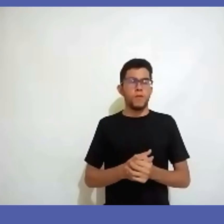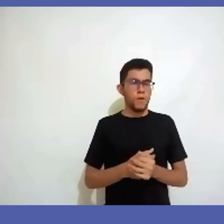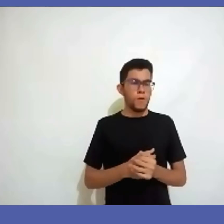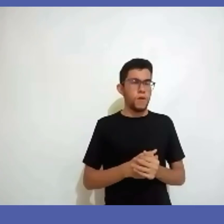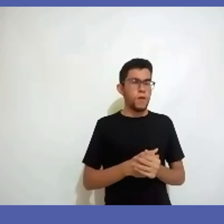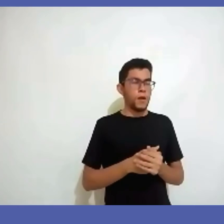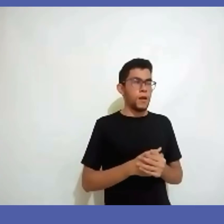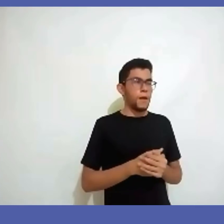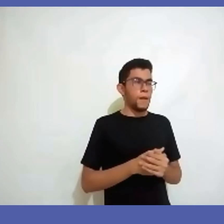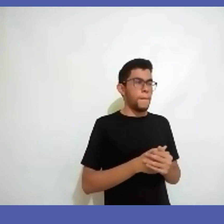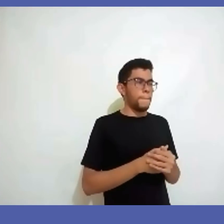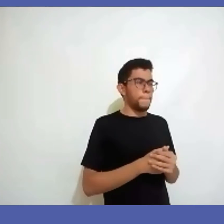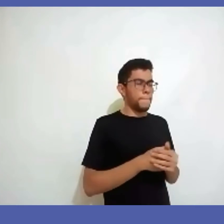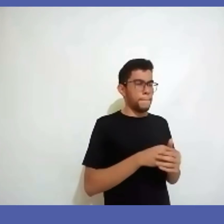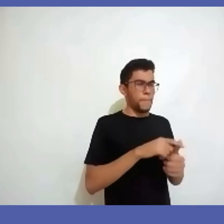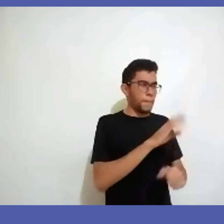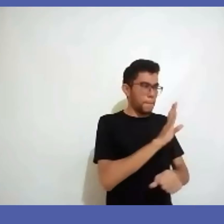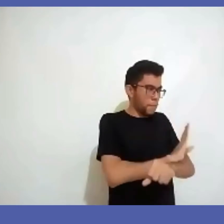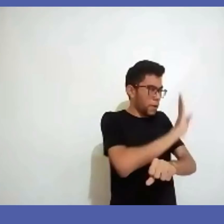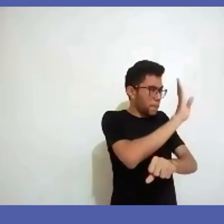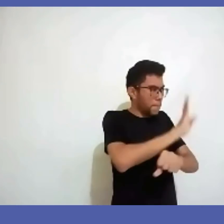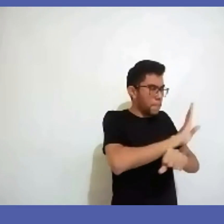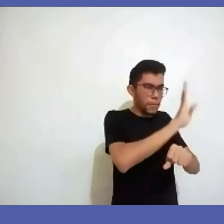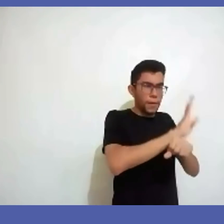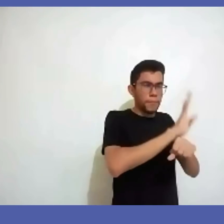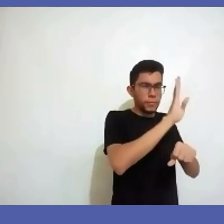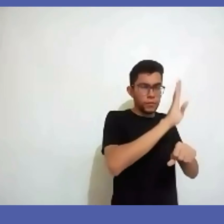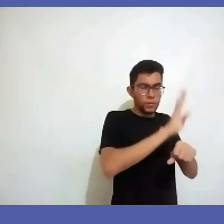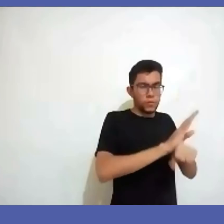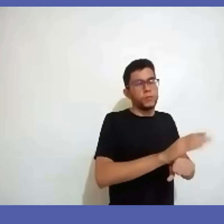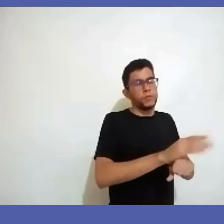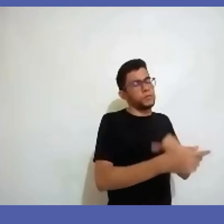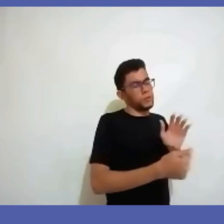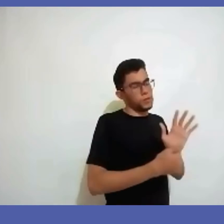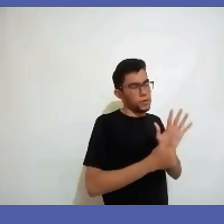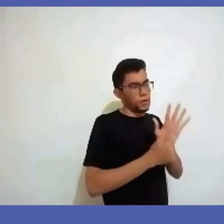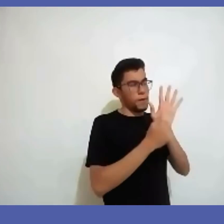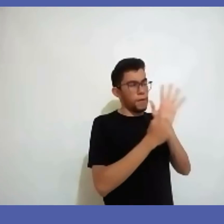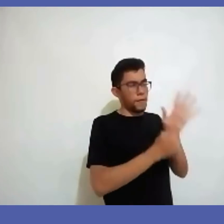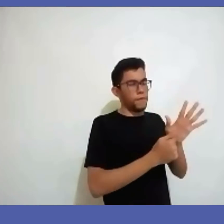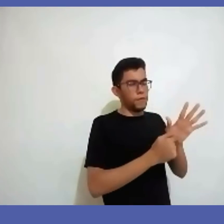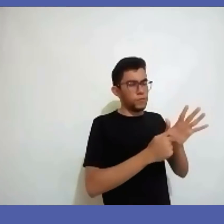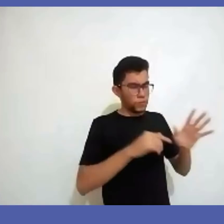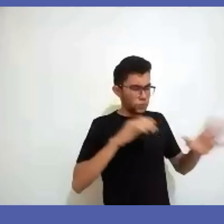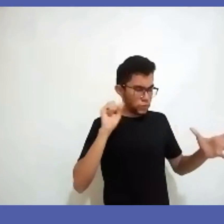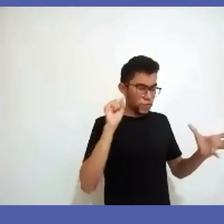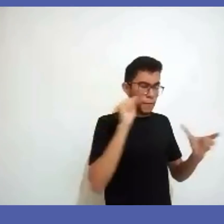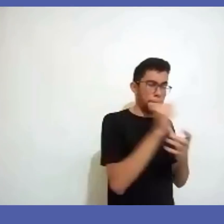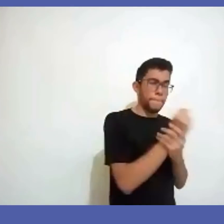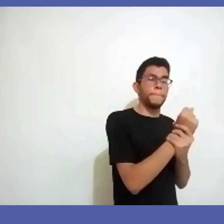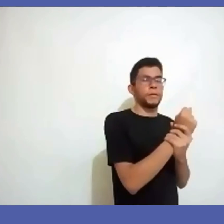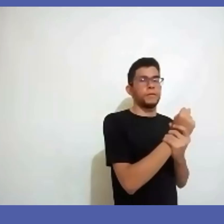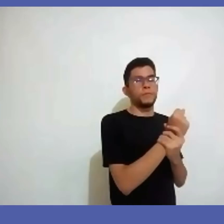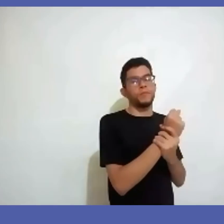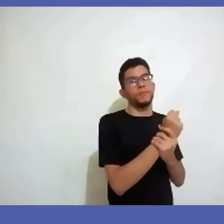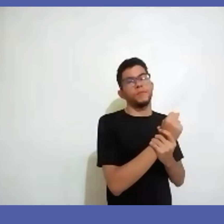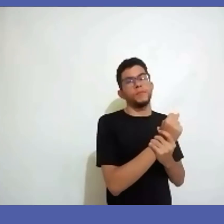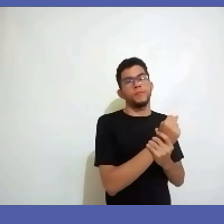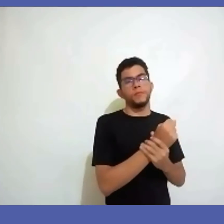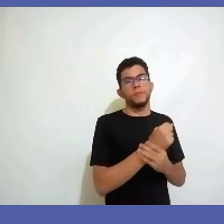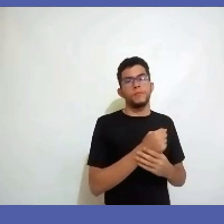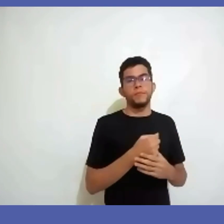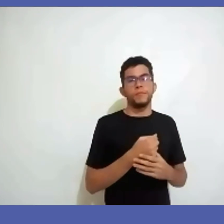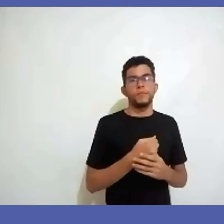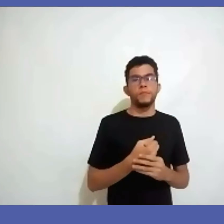babilônico, né, o povo, né, depois chegou, né, nos últimos